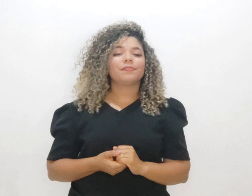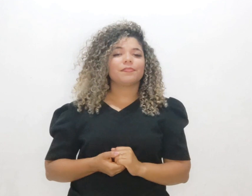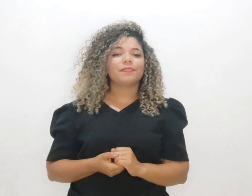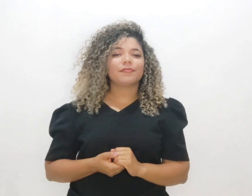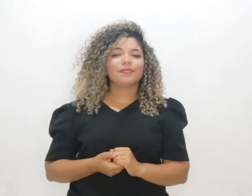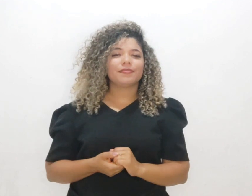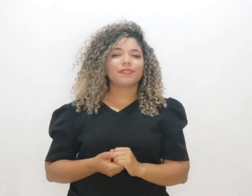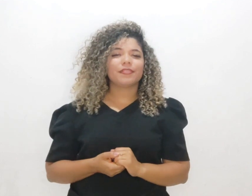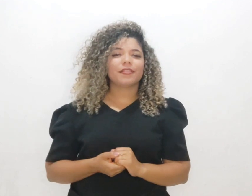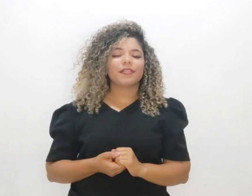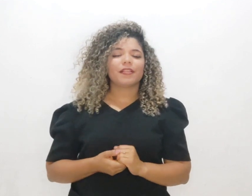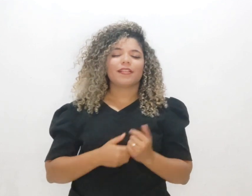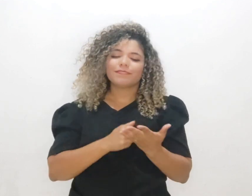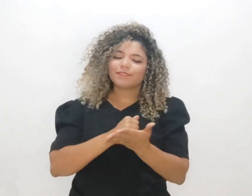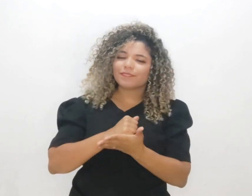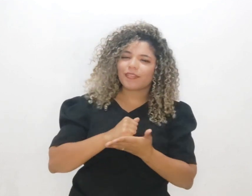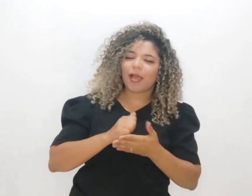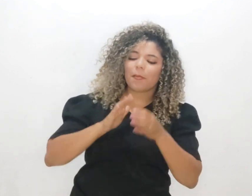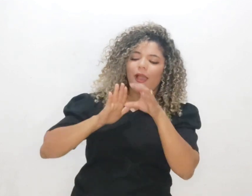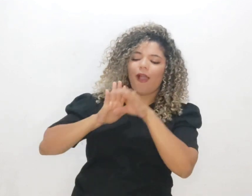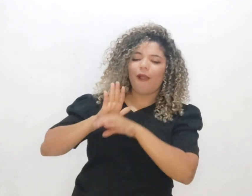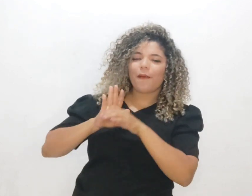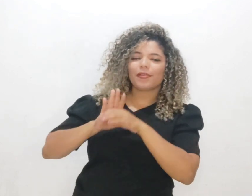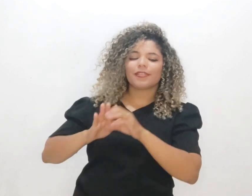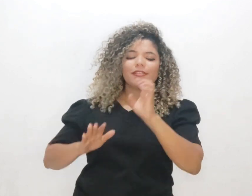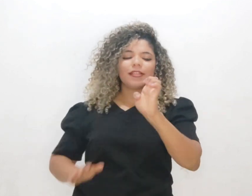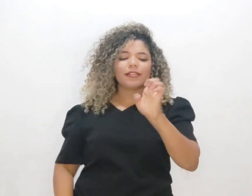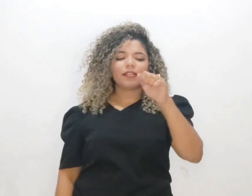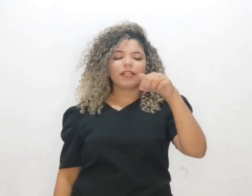aos princípios das engrenagens.